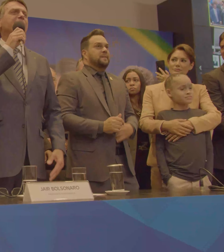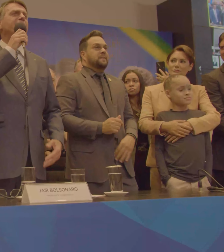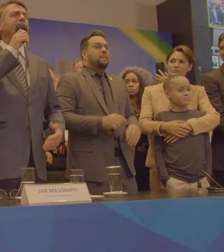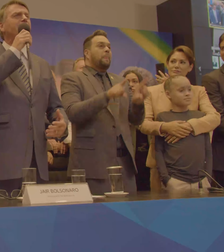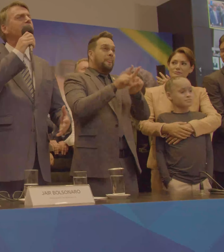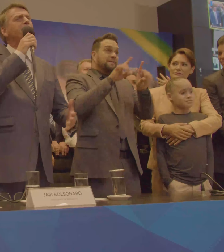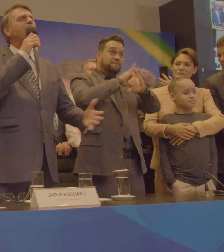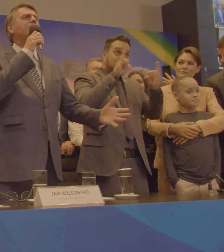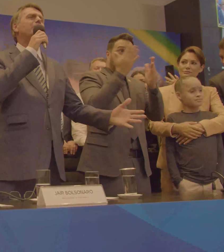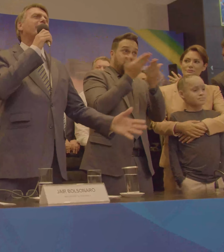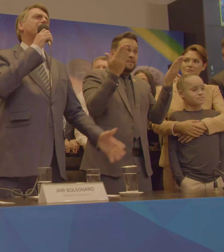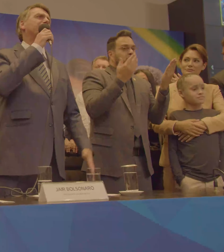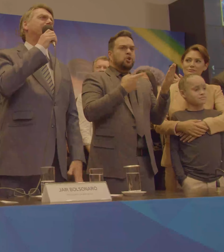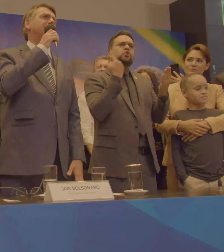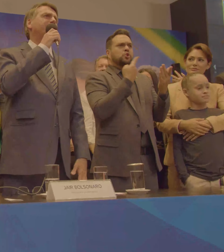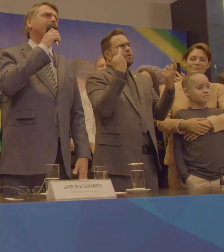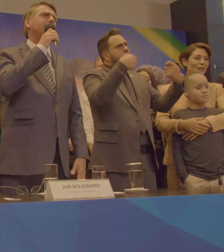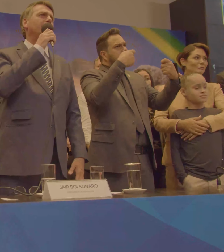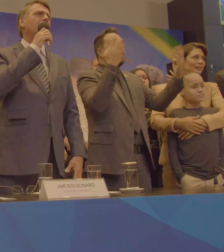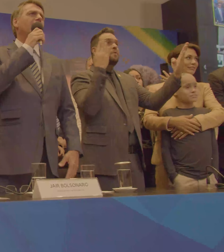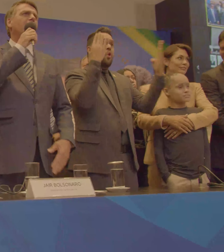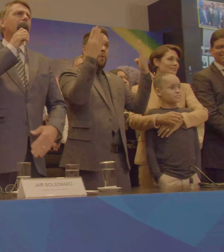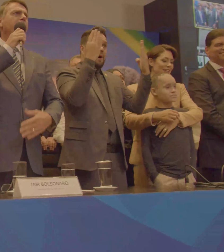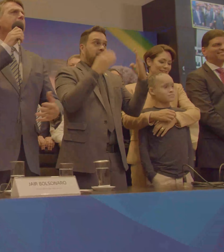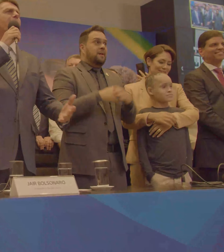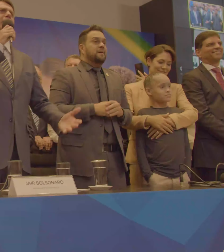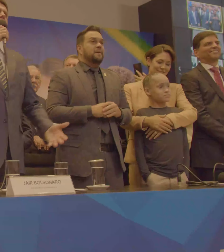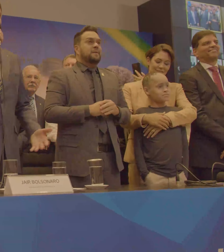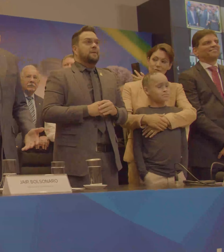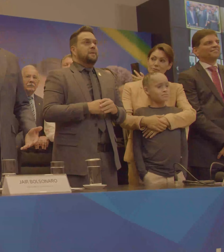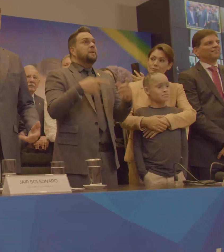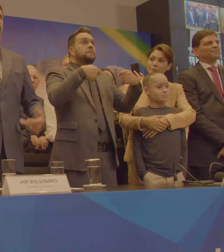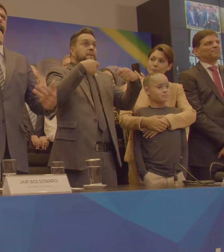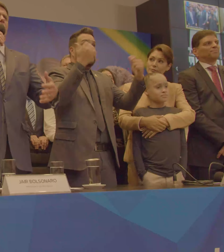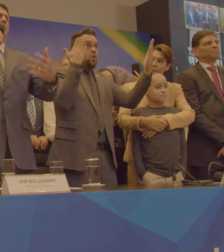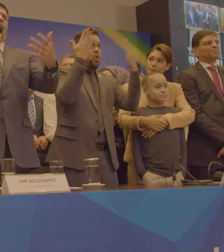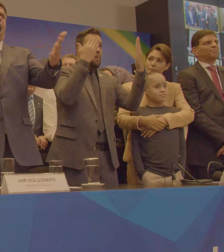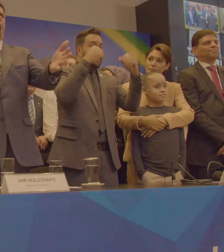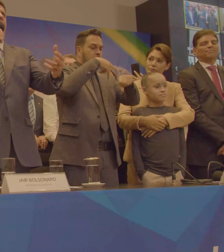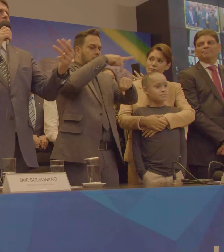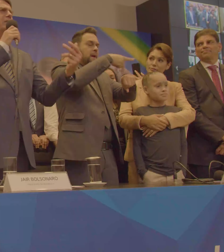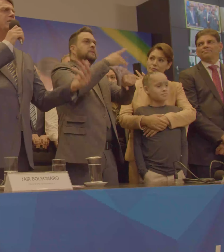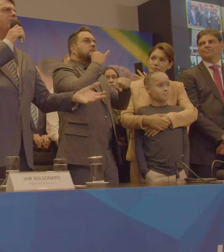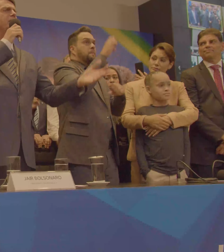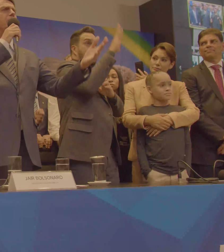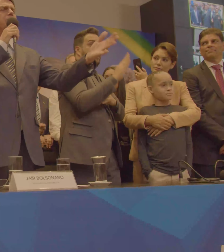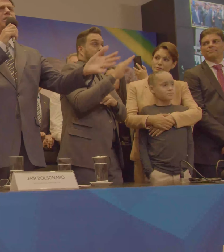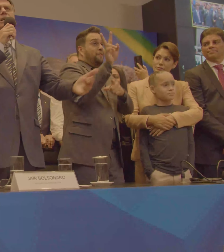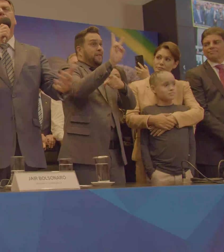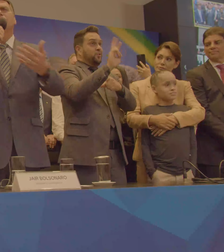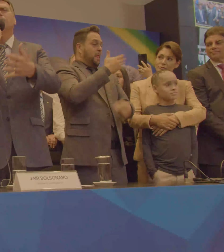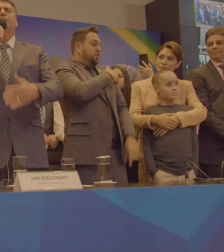dizer a vocês que temos que fazer comparações entre países Nós, com a Venezuela, com a Argentina,